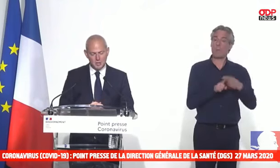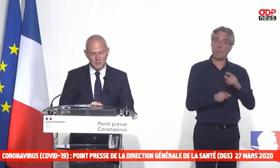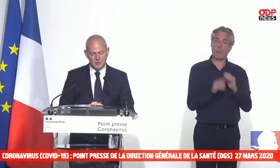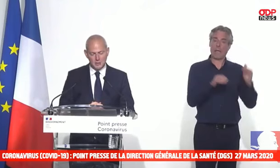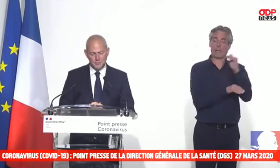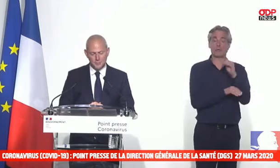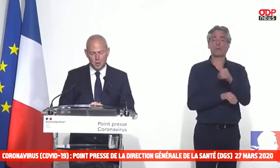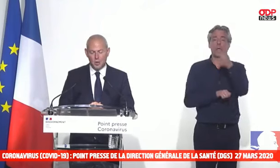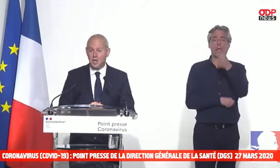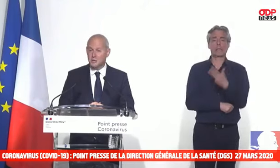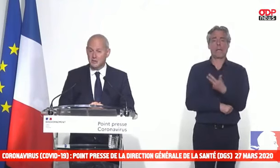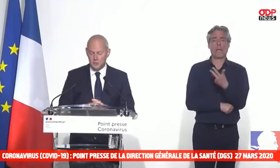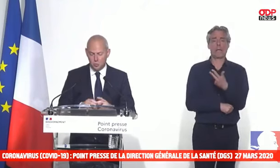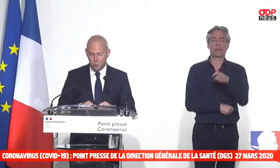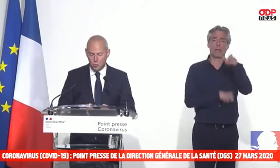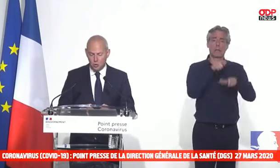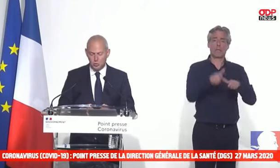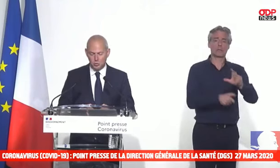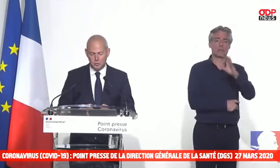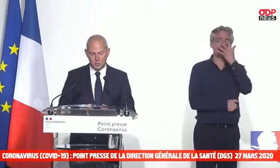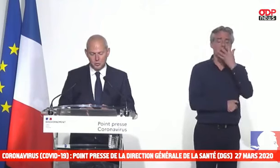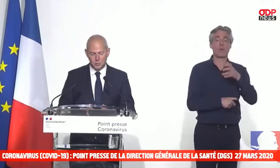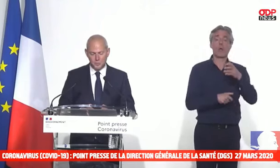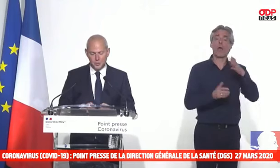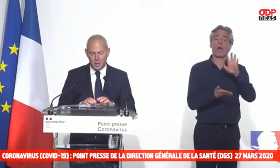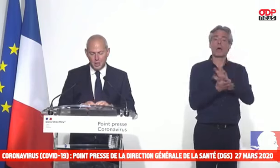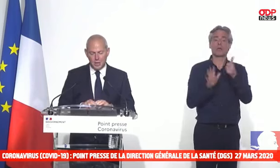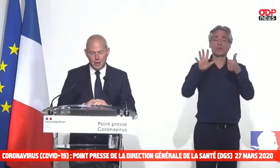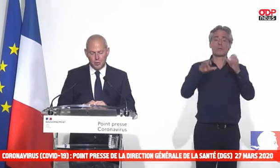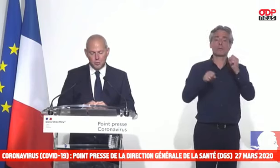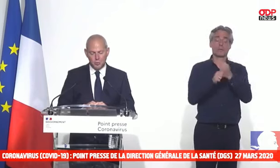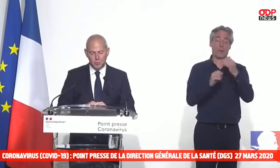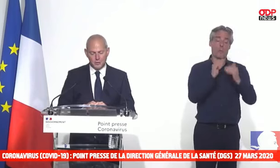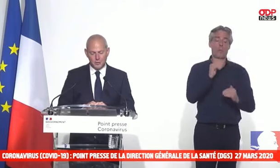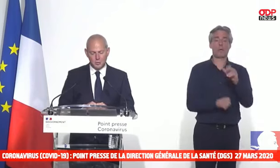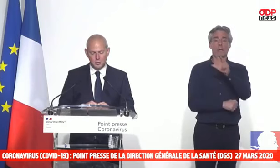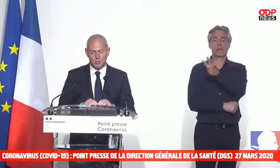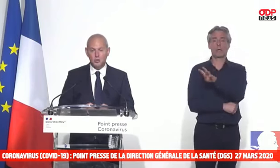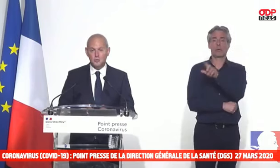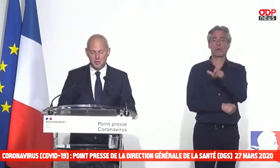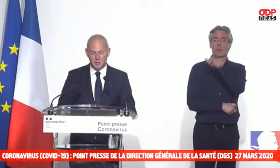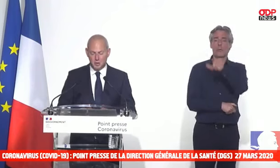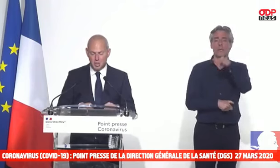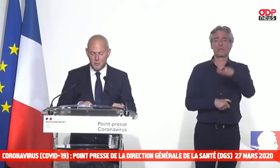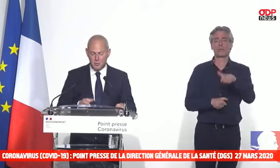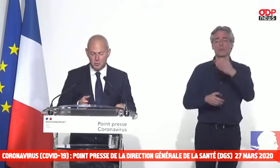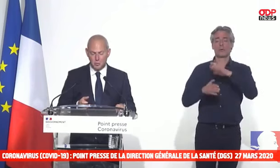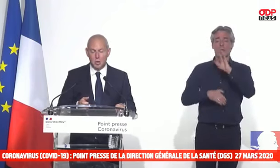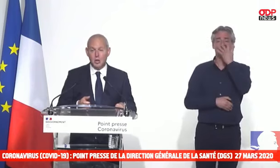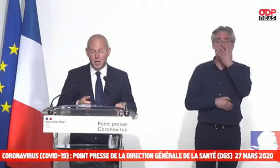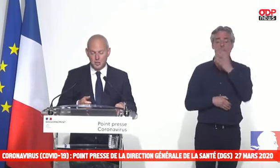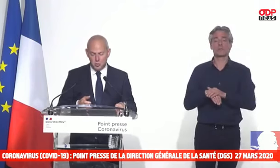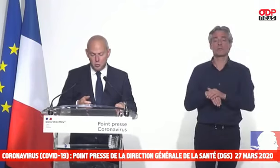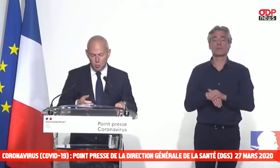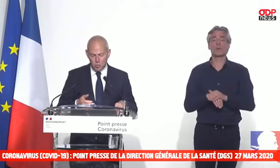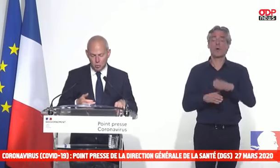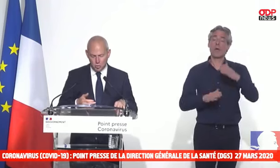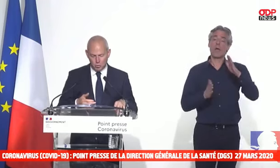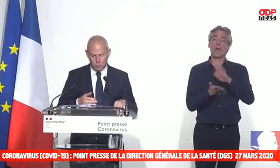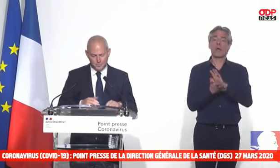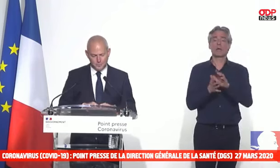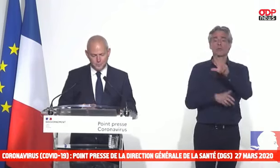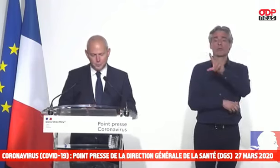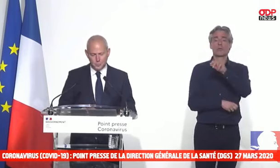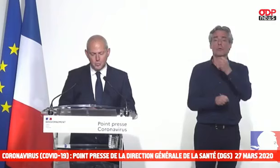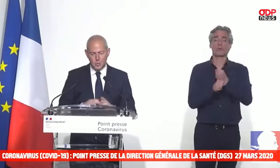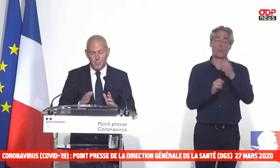patients hospitalisés en réanimation ont moins de 60 ans et 42 personnes sont hospitalisées en réanimation âgées de moins de 30